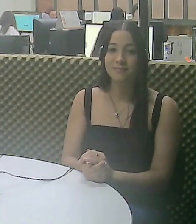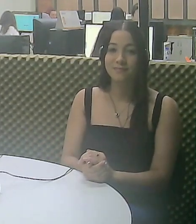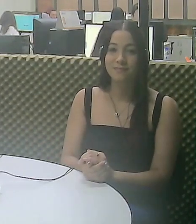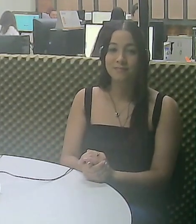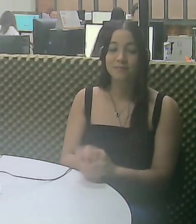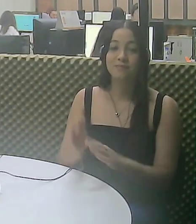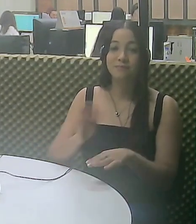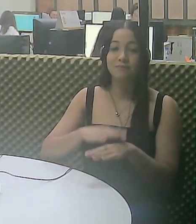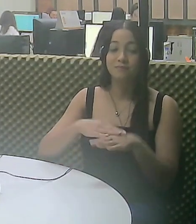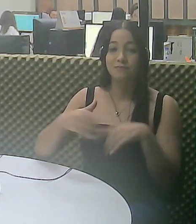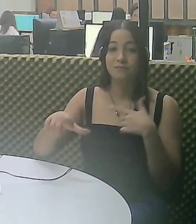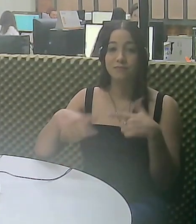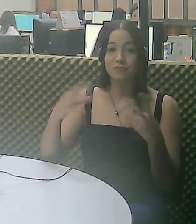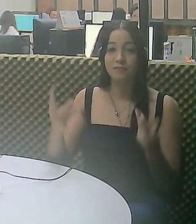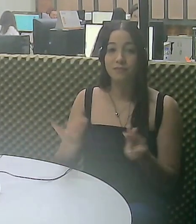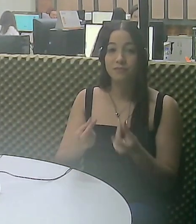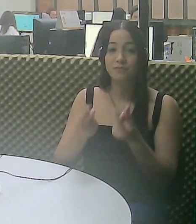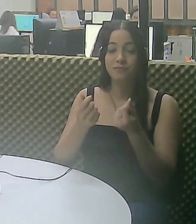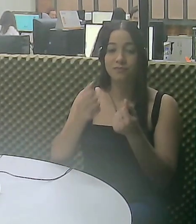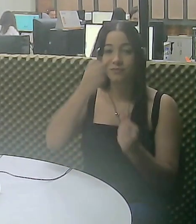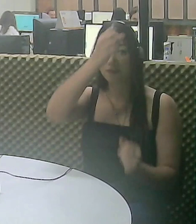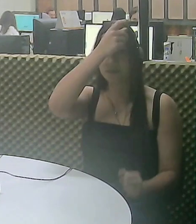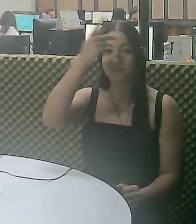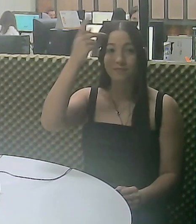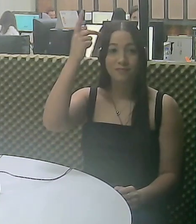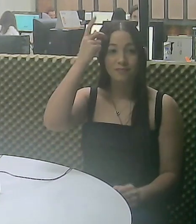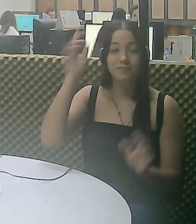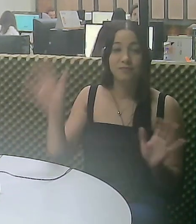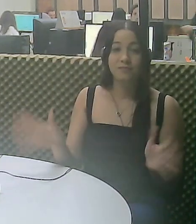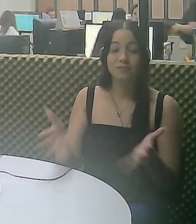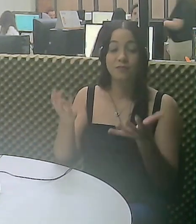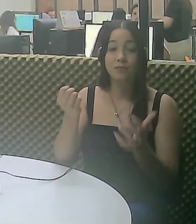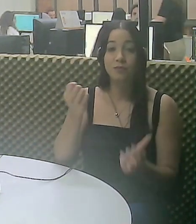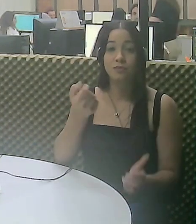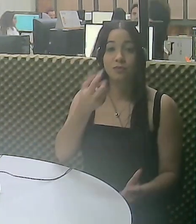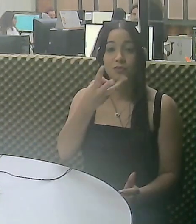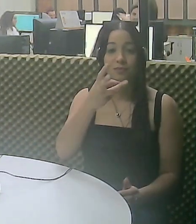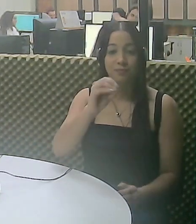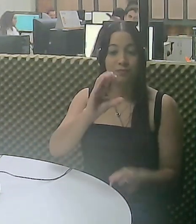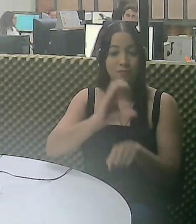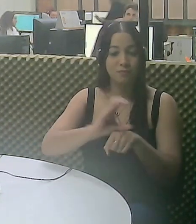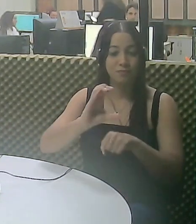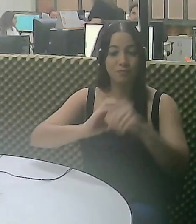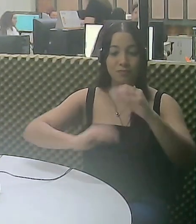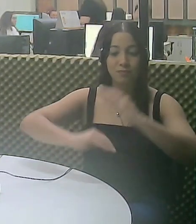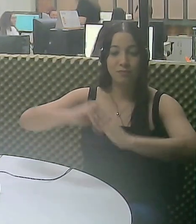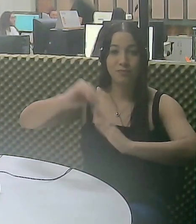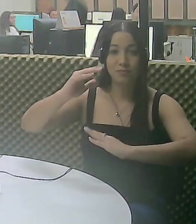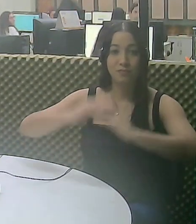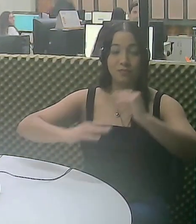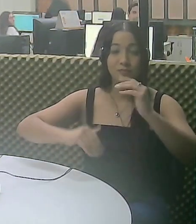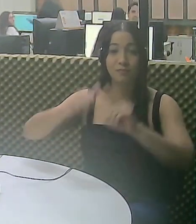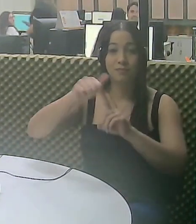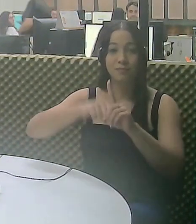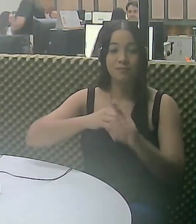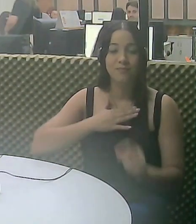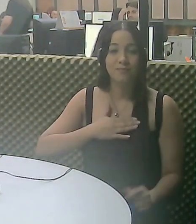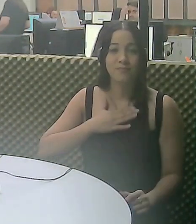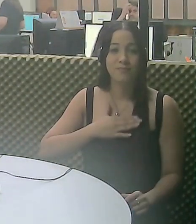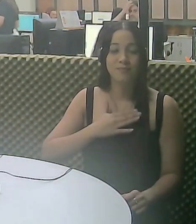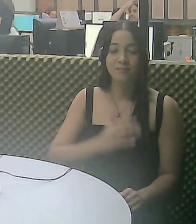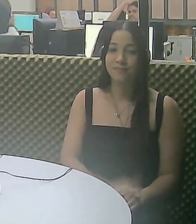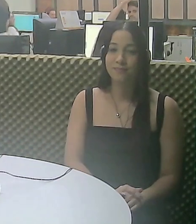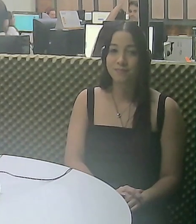Mão de obra qualificada. Prefeitura promove quase 30 cursos profissionalizantes no mês de agosto.